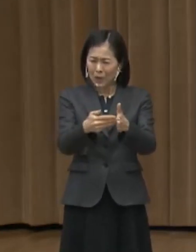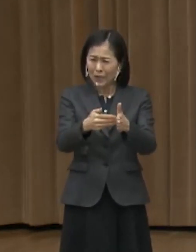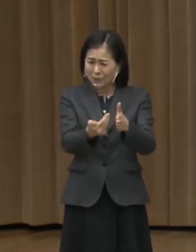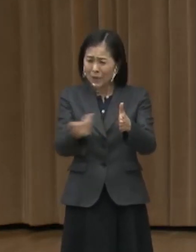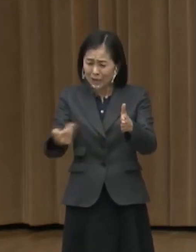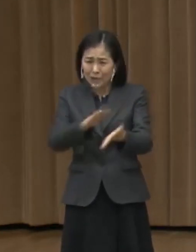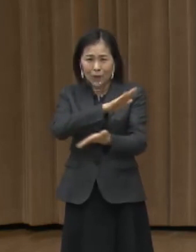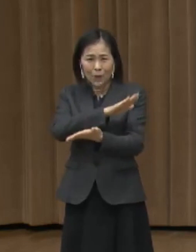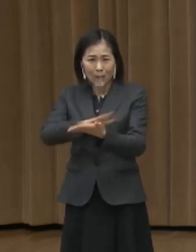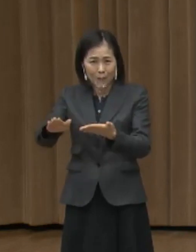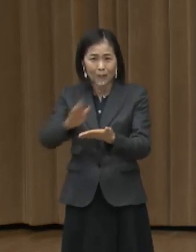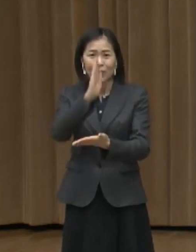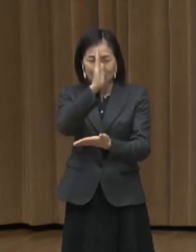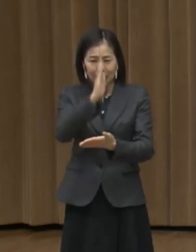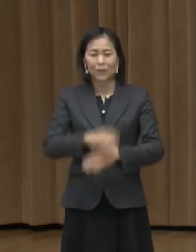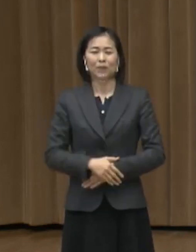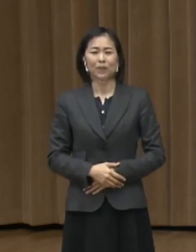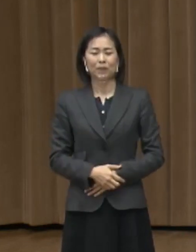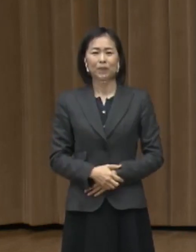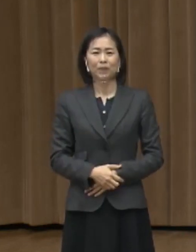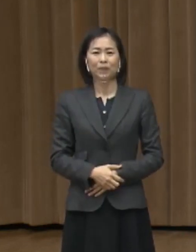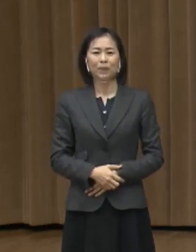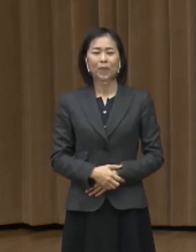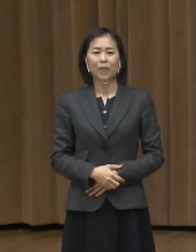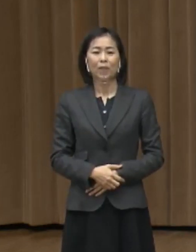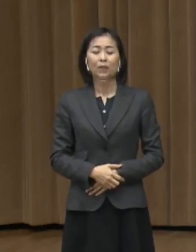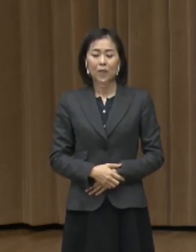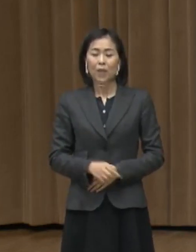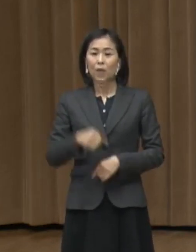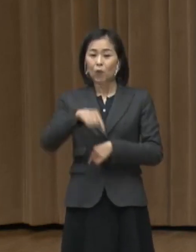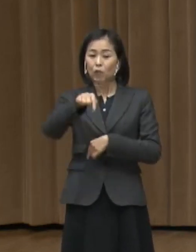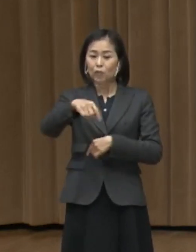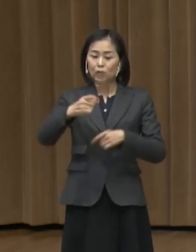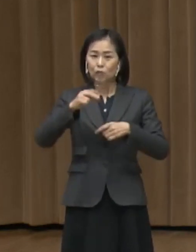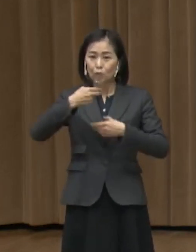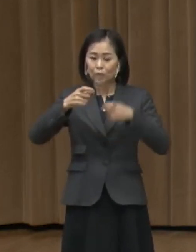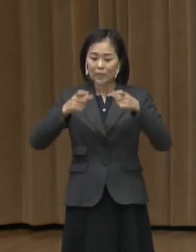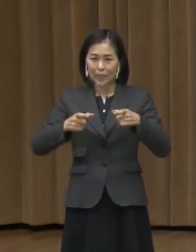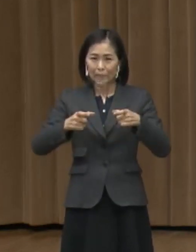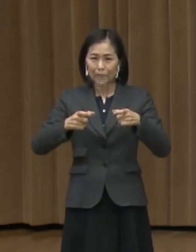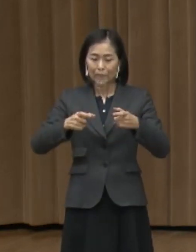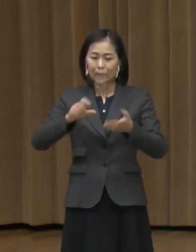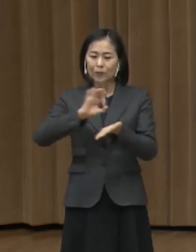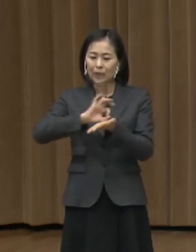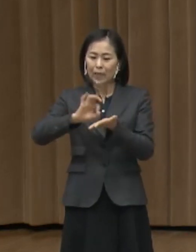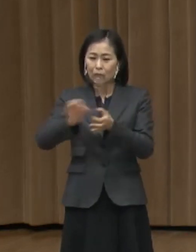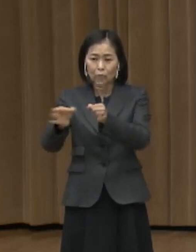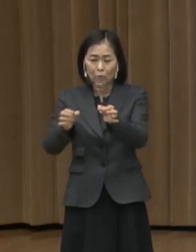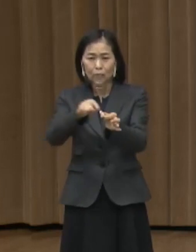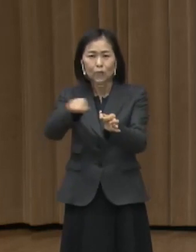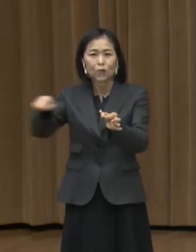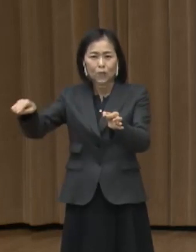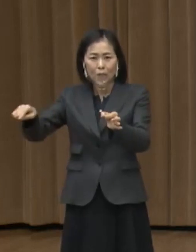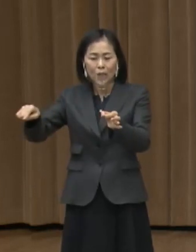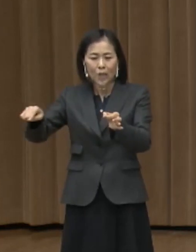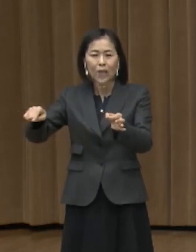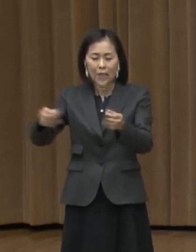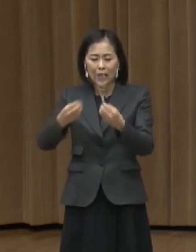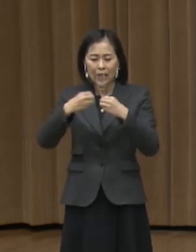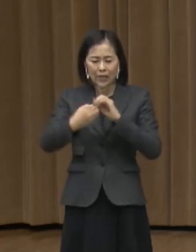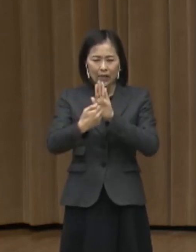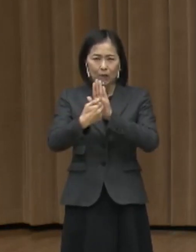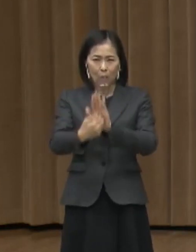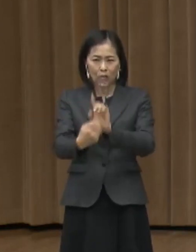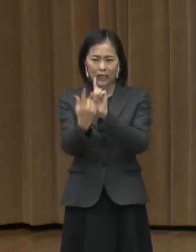範囲でのご購入をお願いをいたします。なお GoTo イート食事券を利用できる登録店舗は、感染防止対策を徹